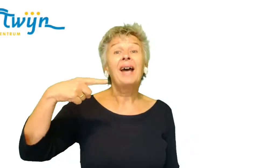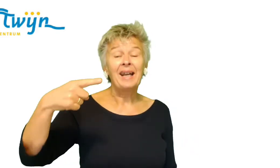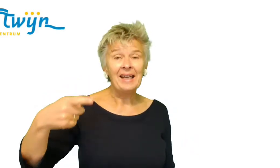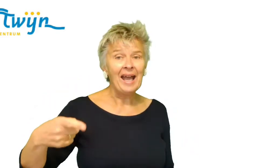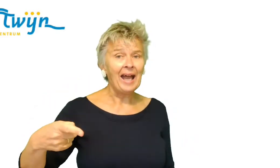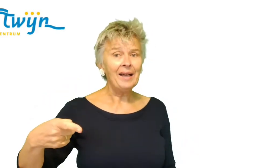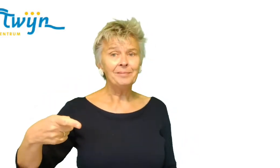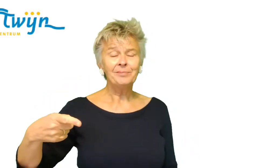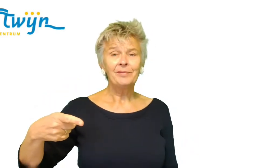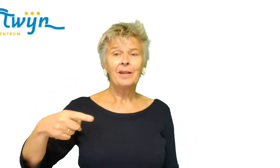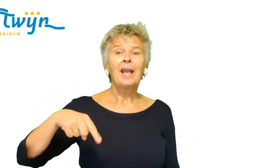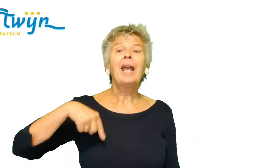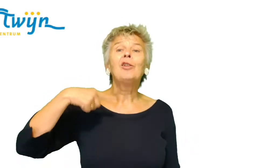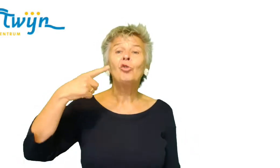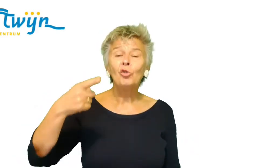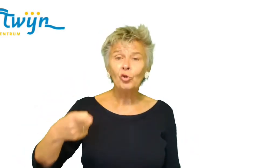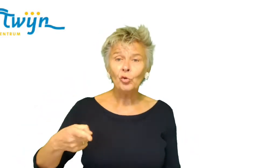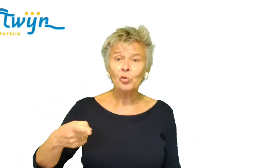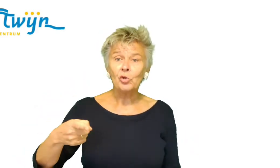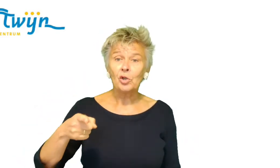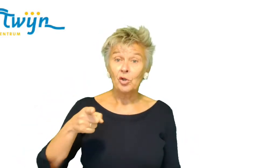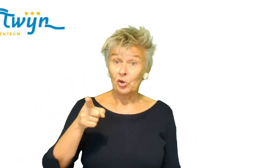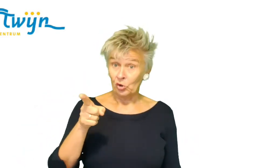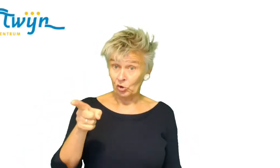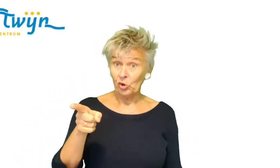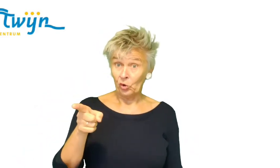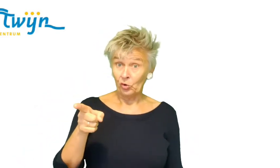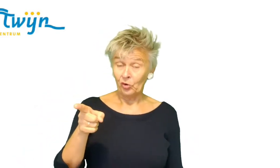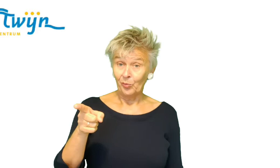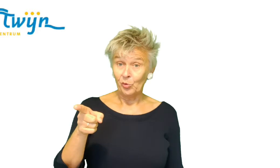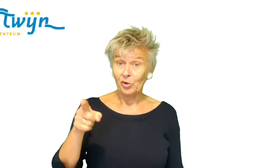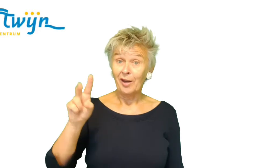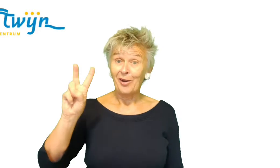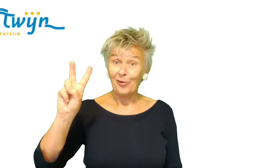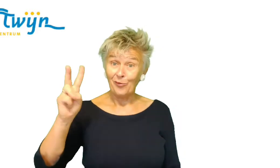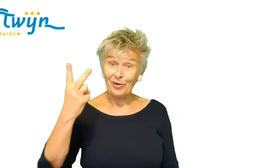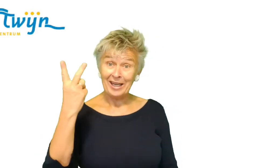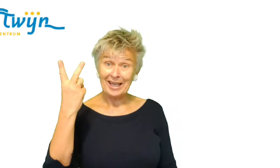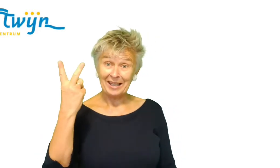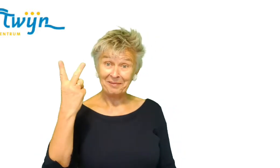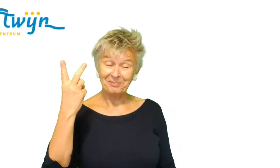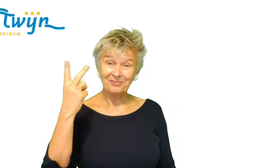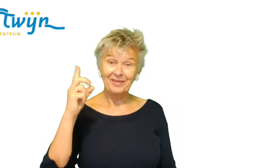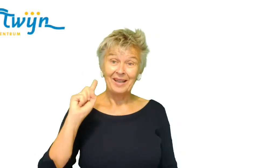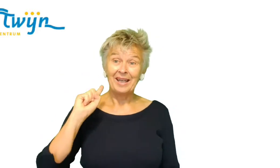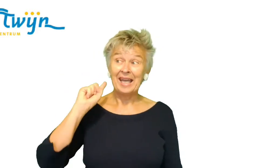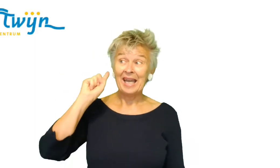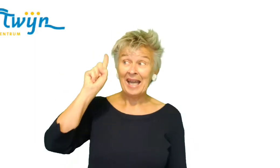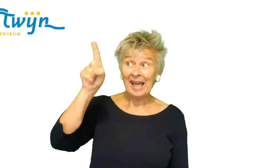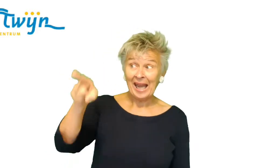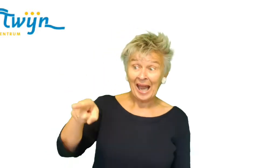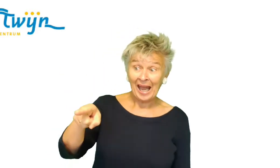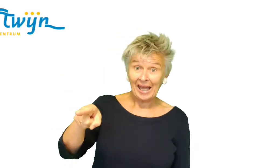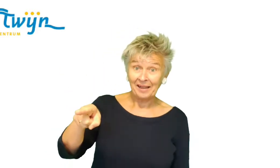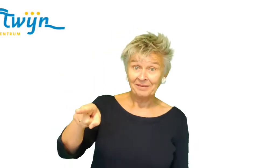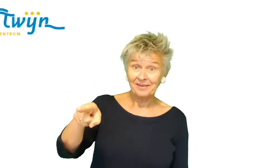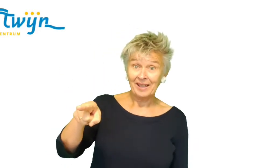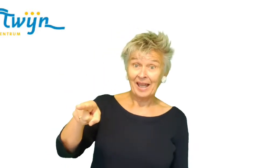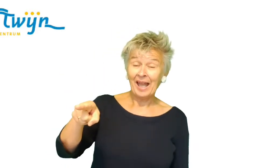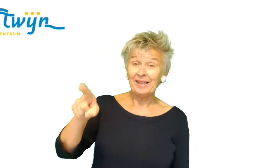daarna, en toen ze, de poes, weer naar, gaan naar, hè,